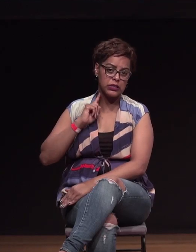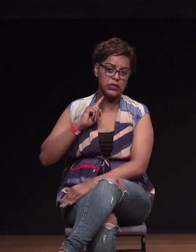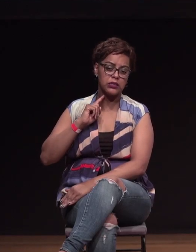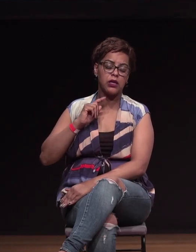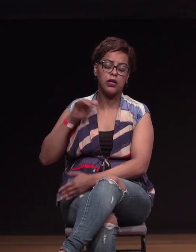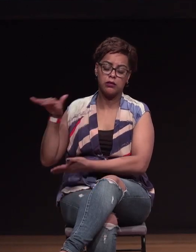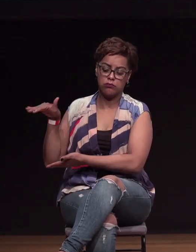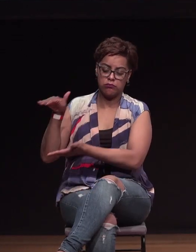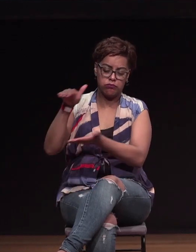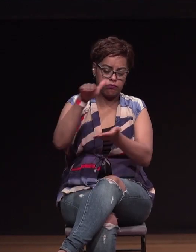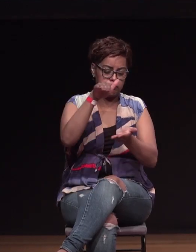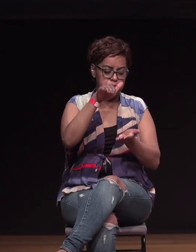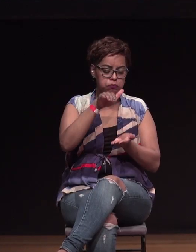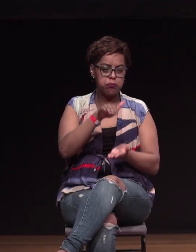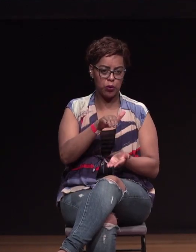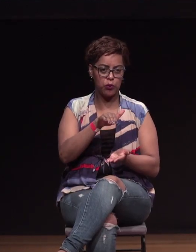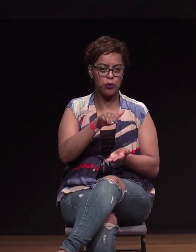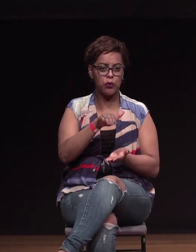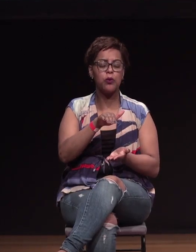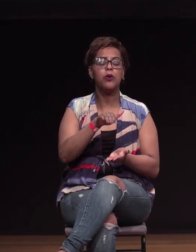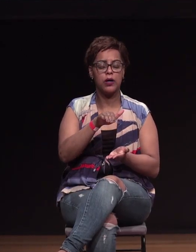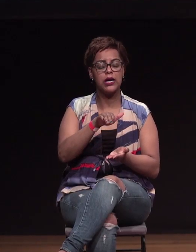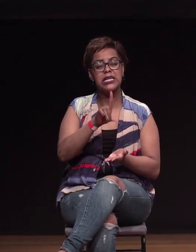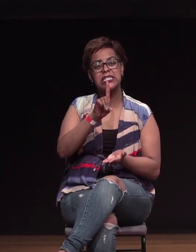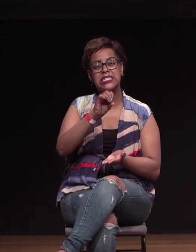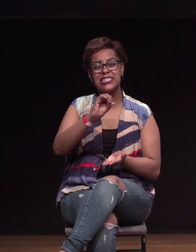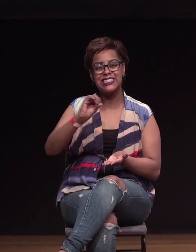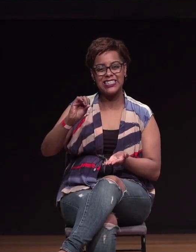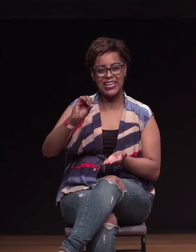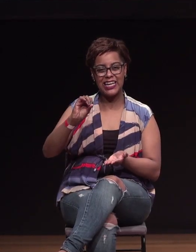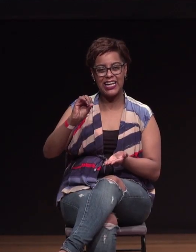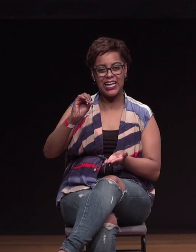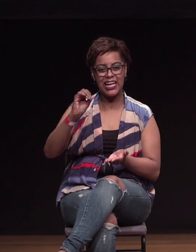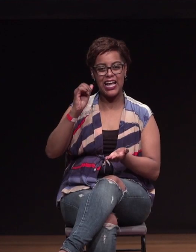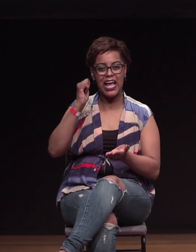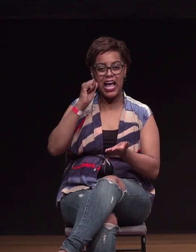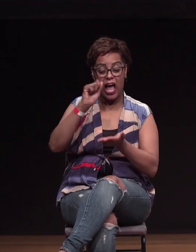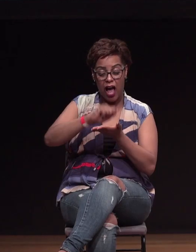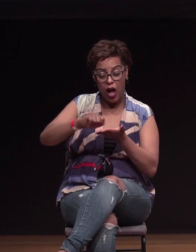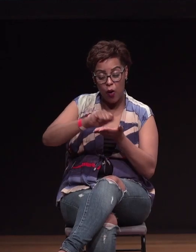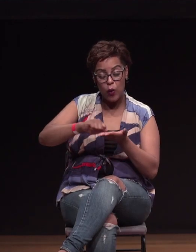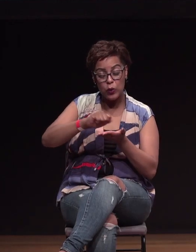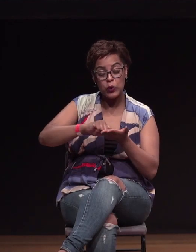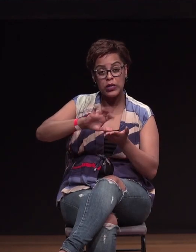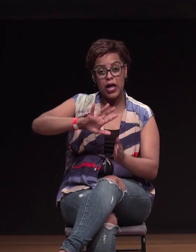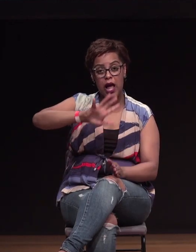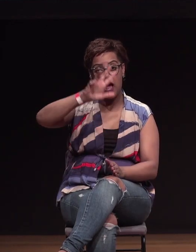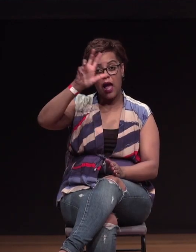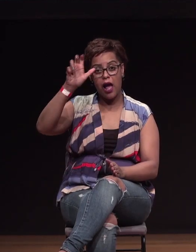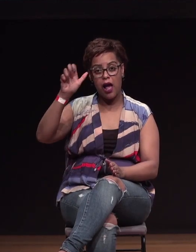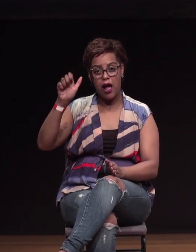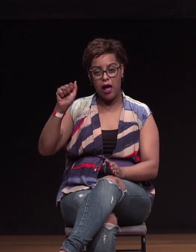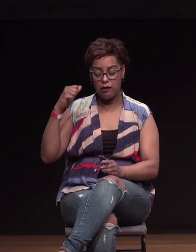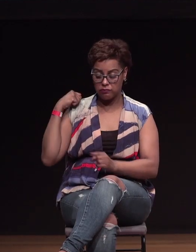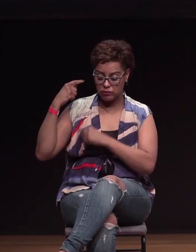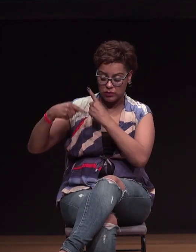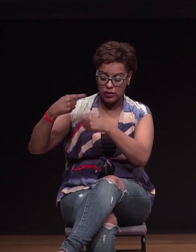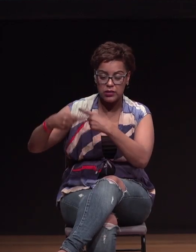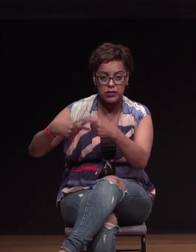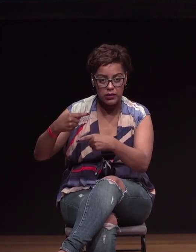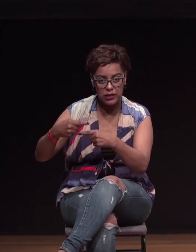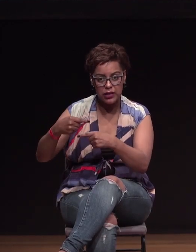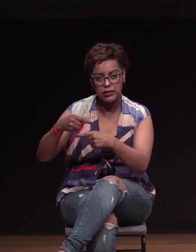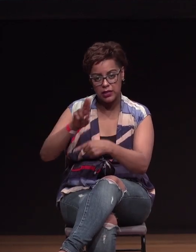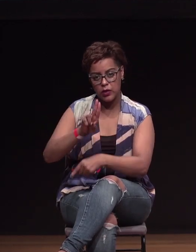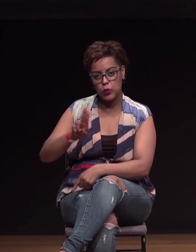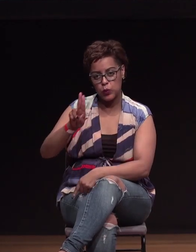100 autoras e autores que ele chama de afrodescendentes, né? É o conceito que ele usa, a antologia se